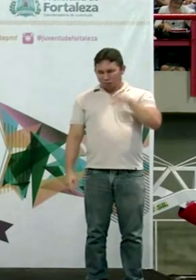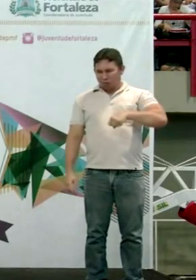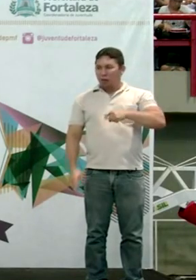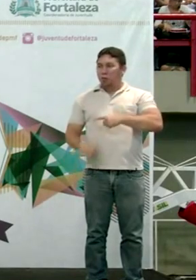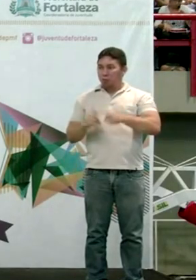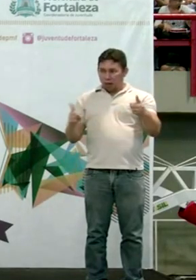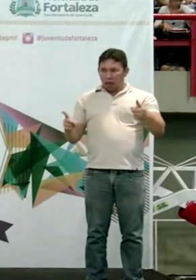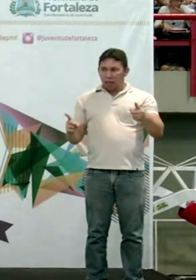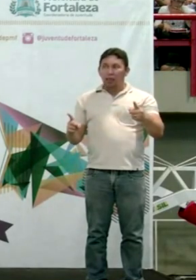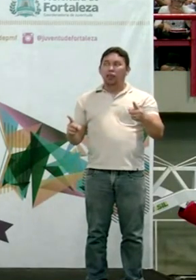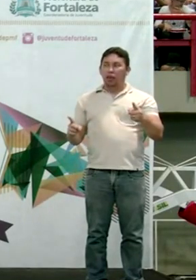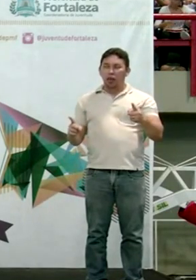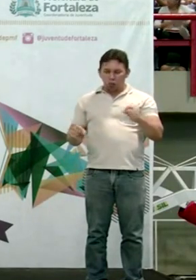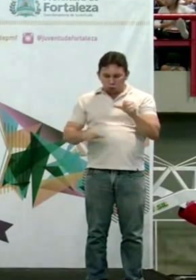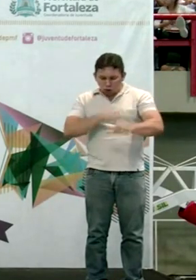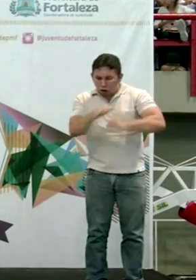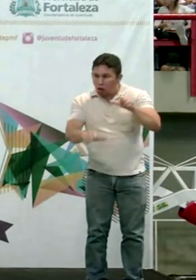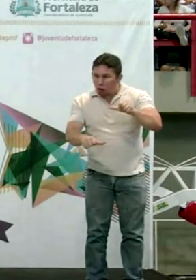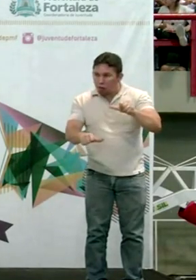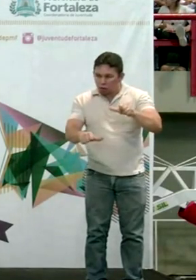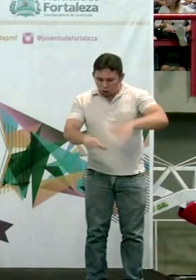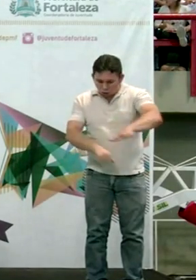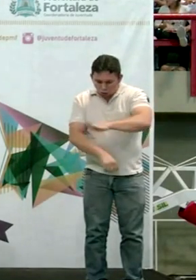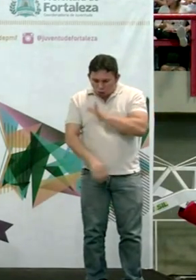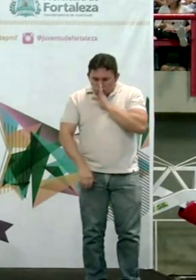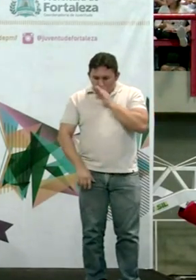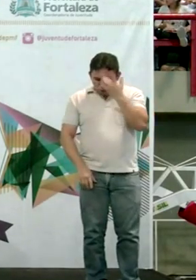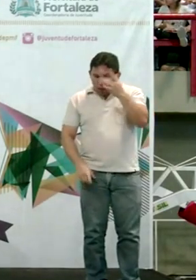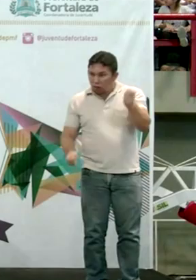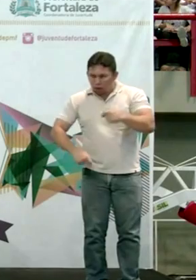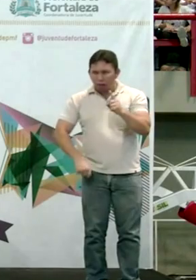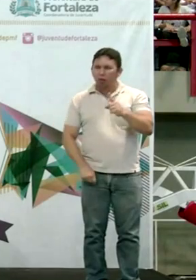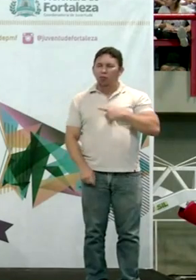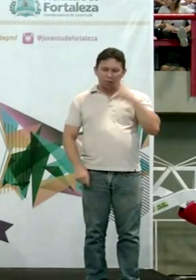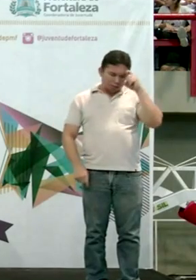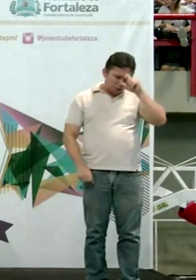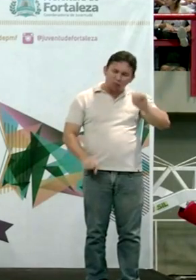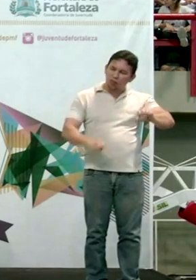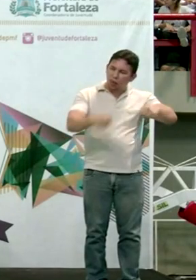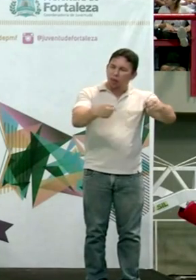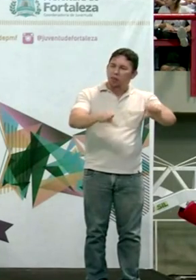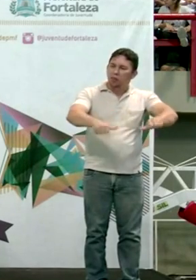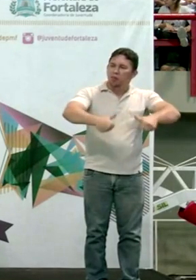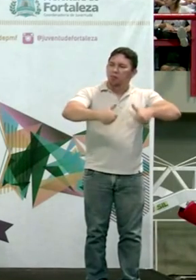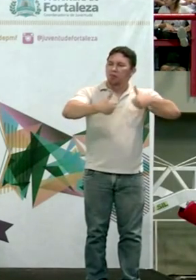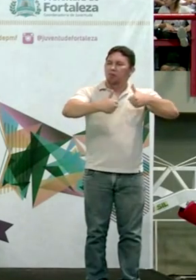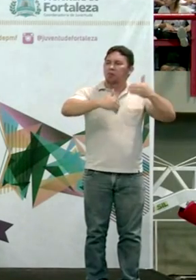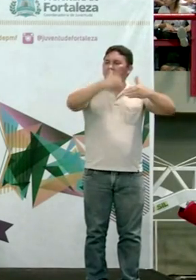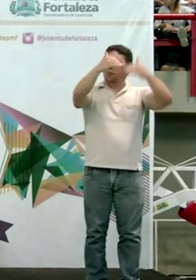existe transformação em ambiente fácil. Não existe.